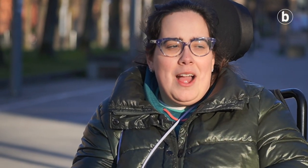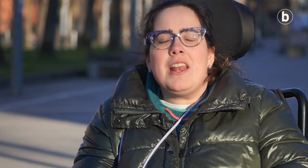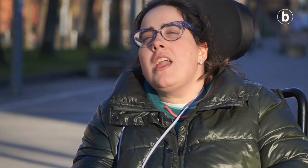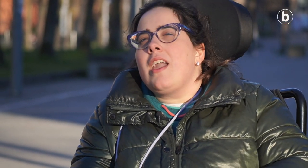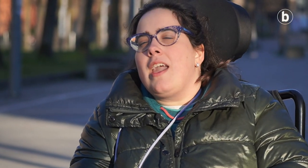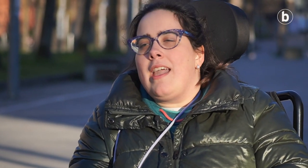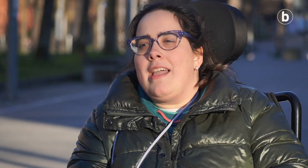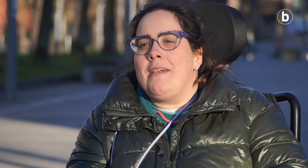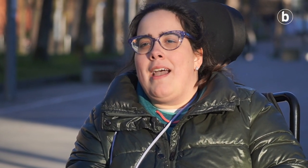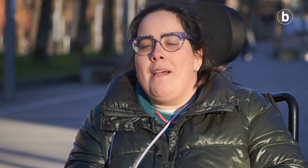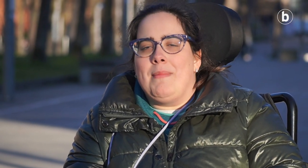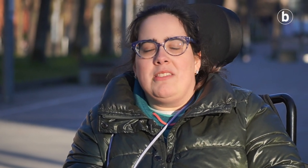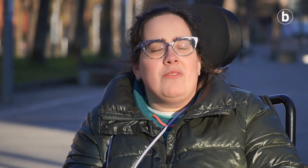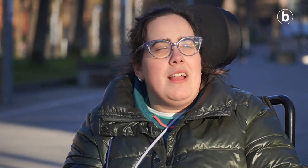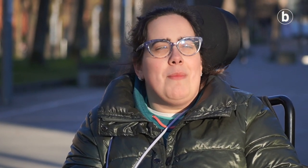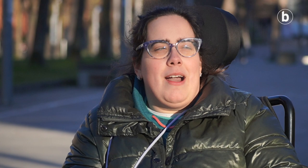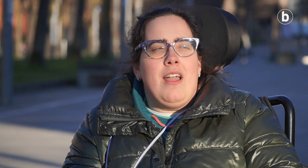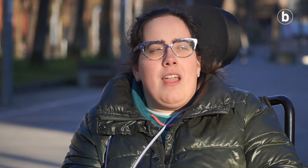egunerokoan batzutan ba